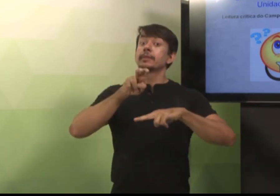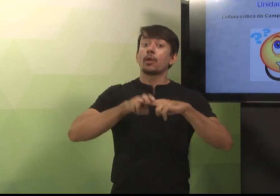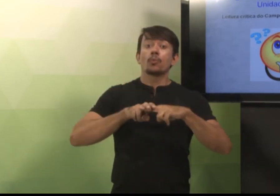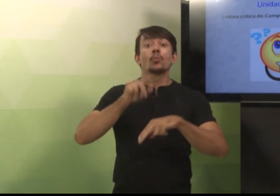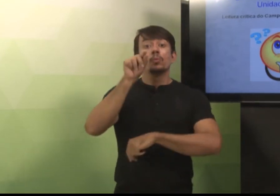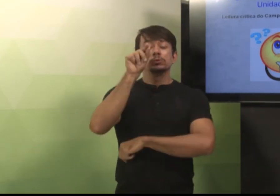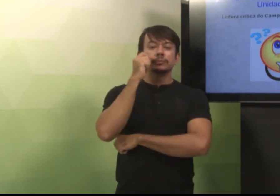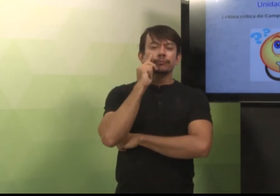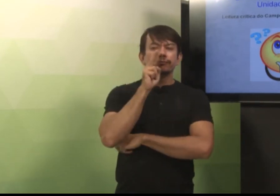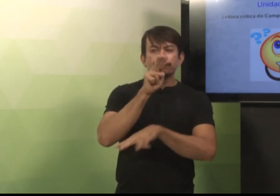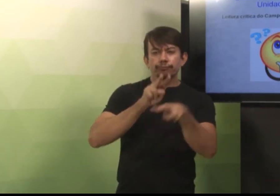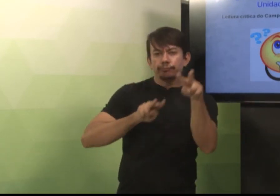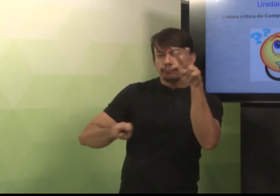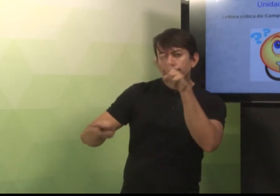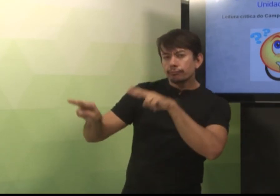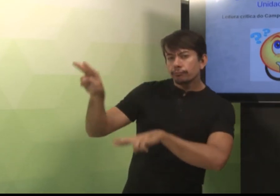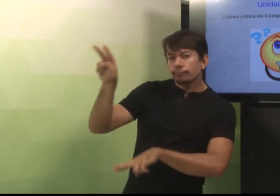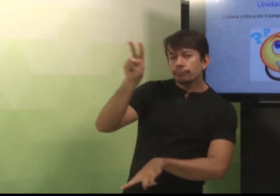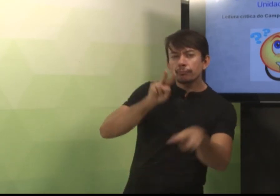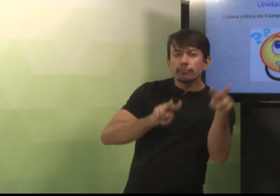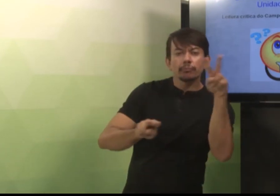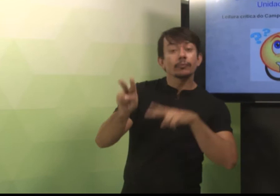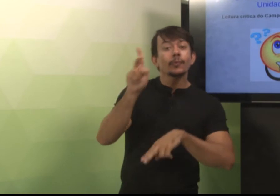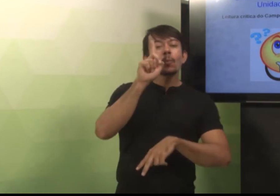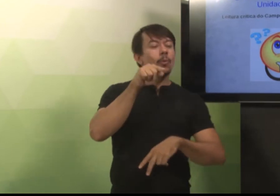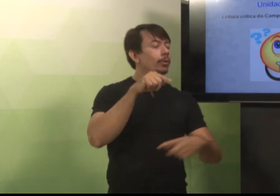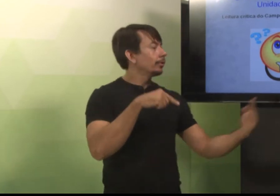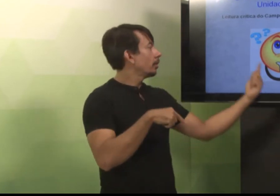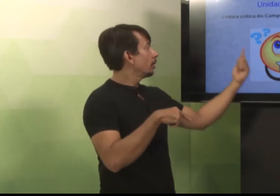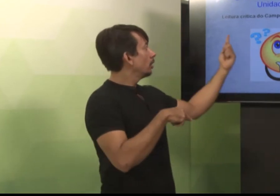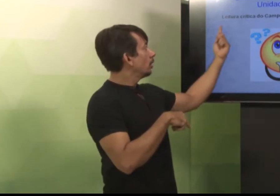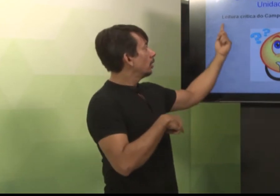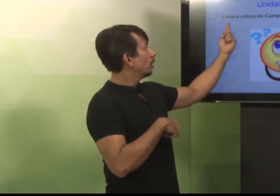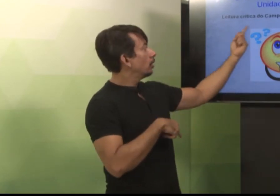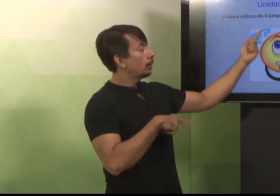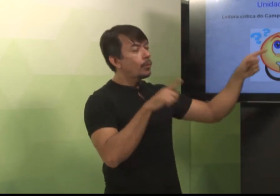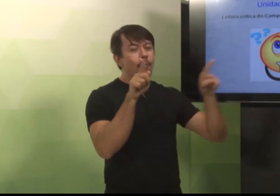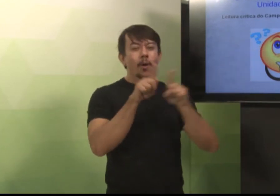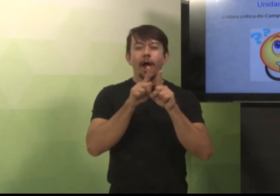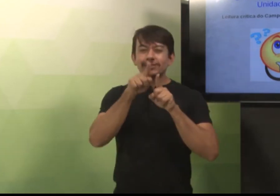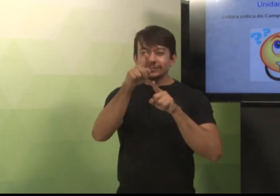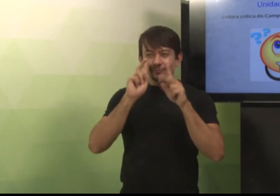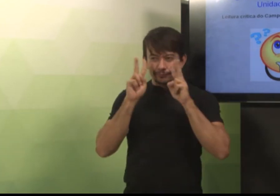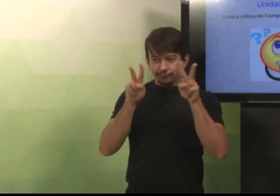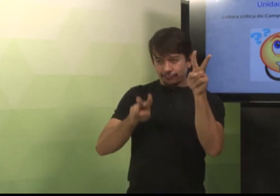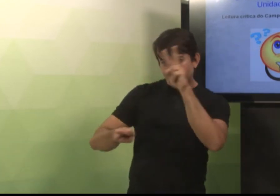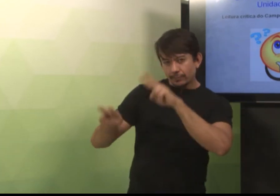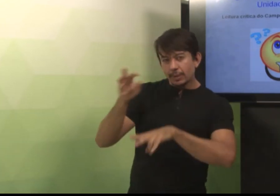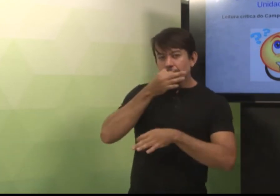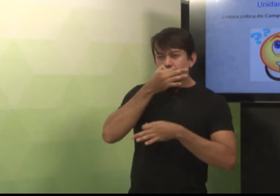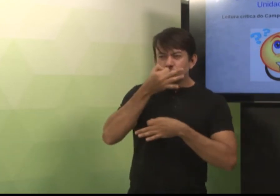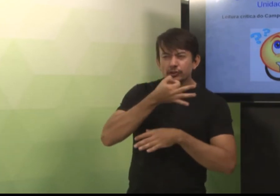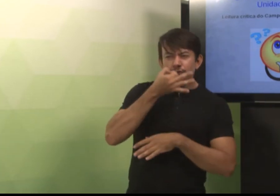Então, vocês devem primeiramente fazer a observação, a leitura crítica.